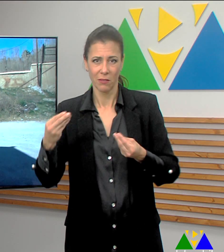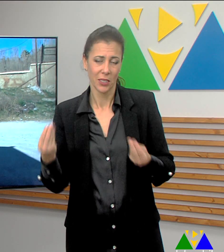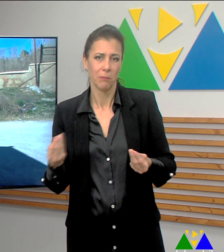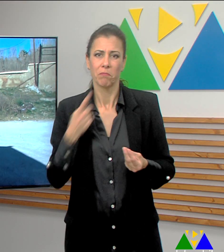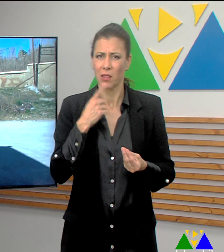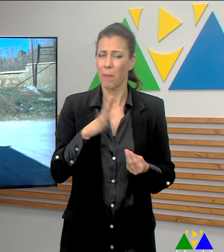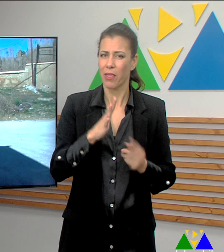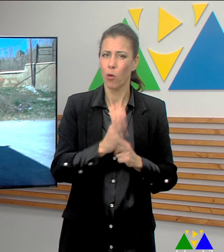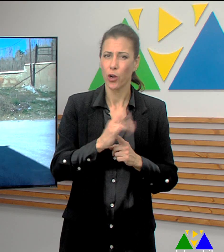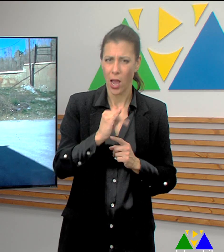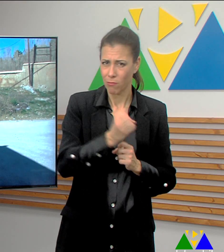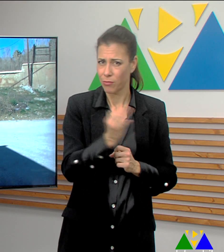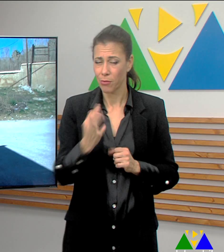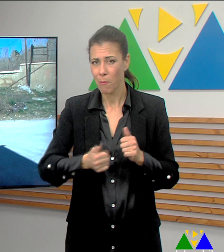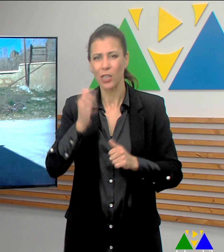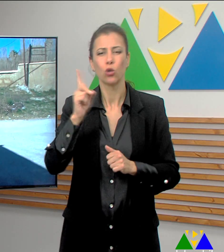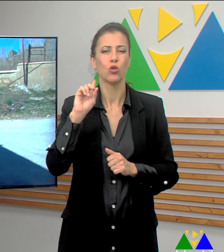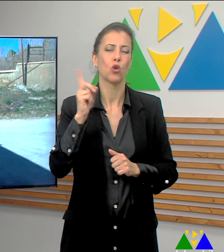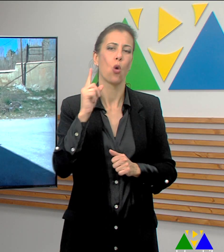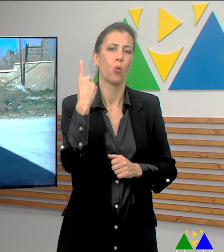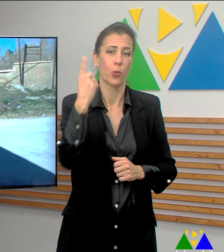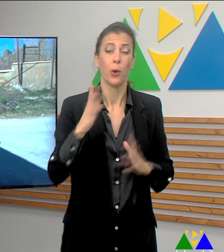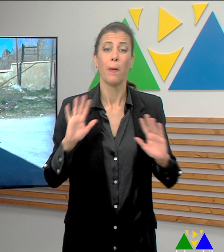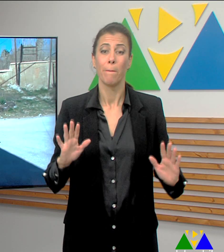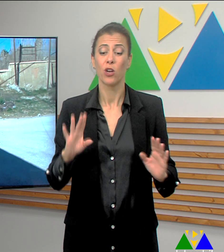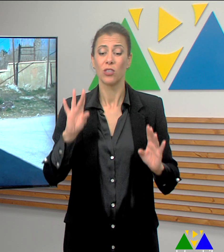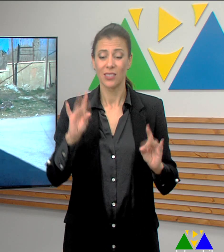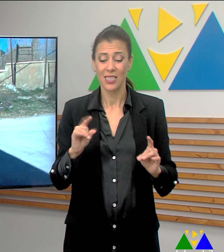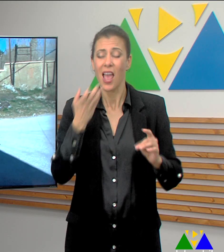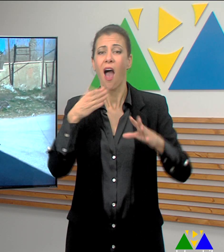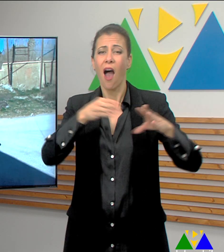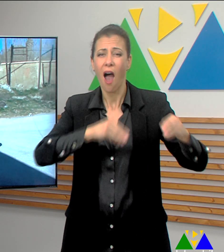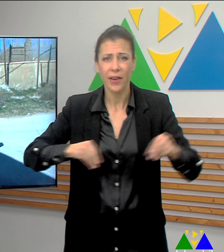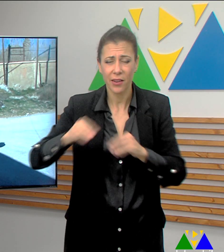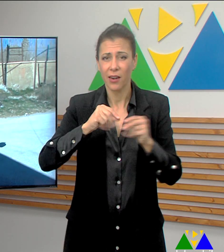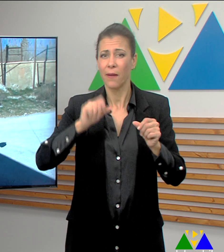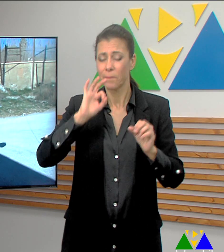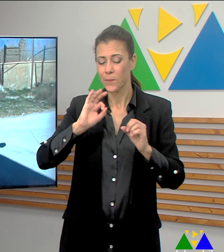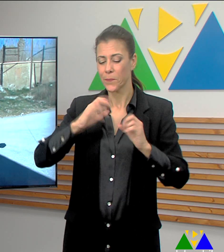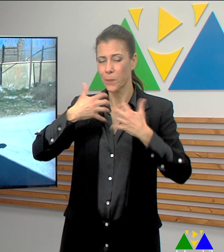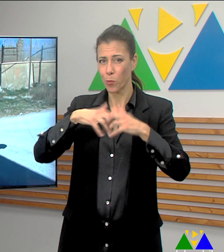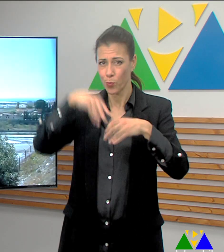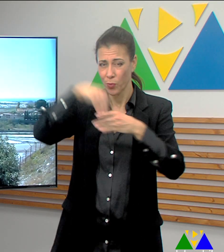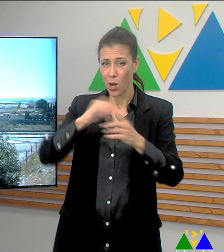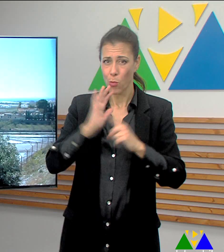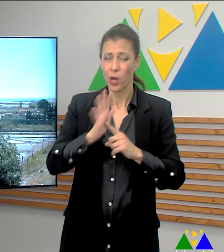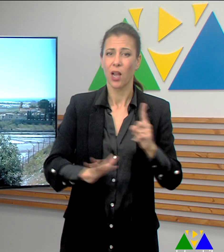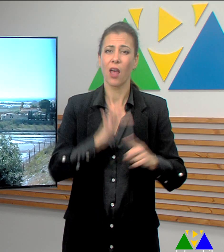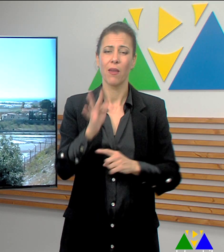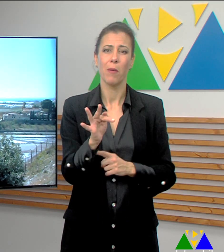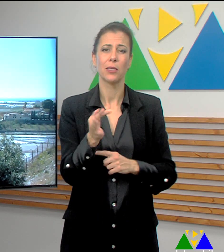Es decir, pero sí que sabemos que el harinero, el molino harinero, que además